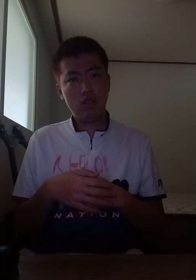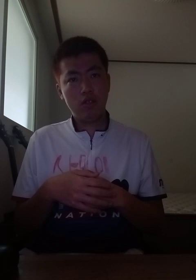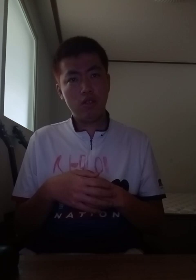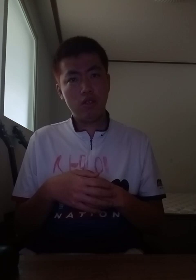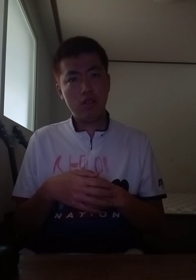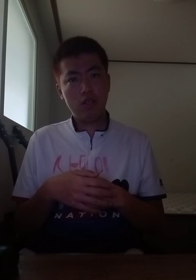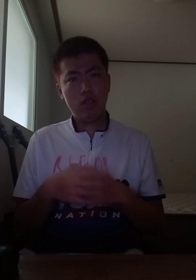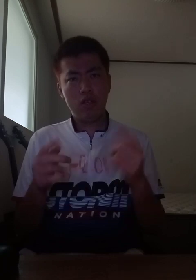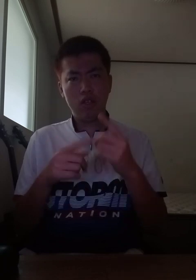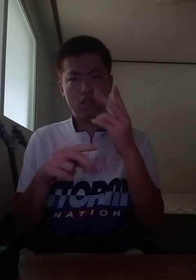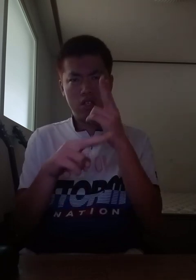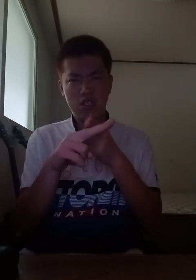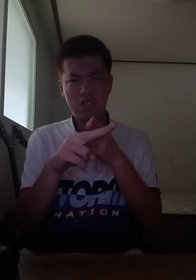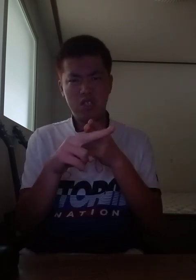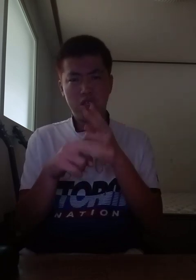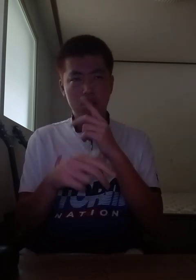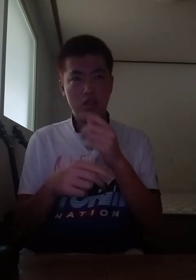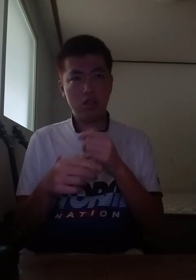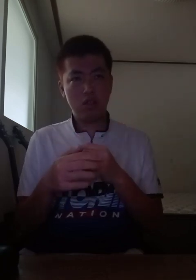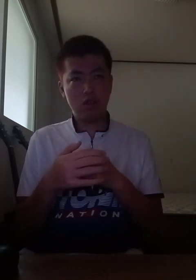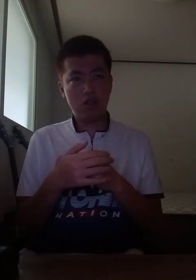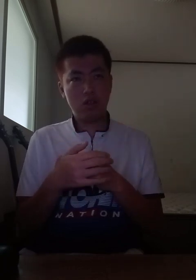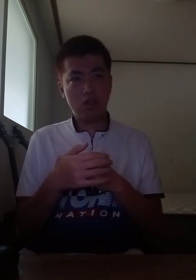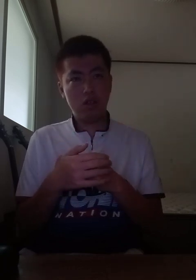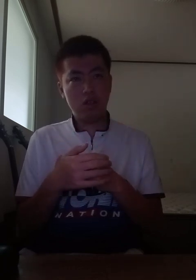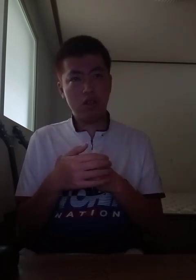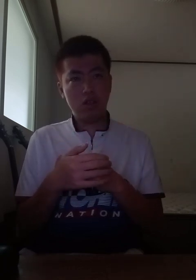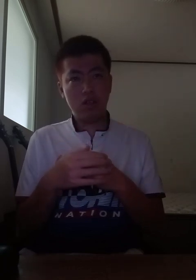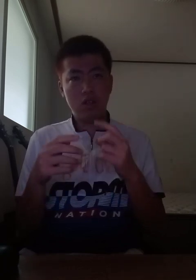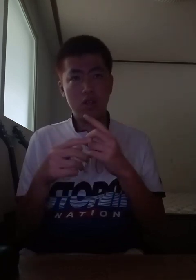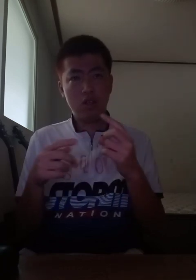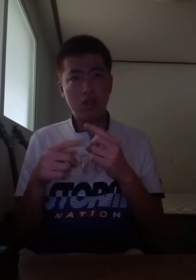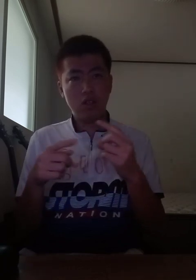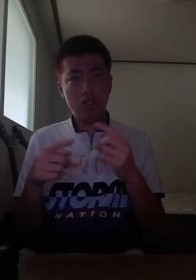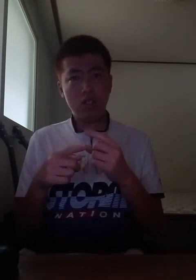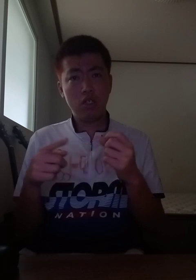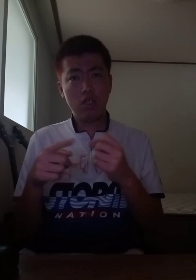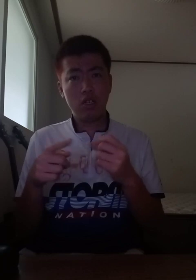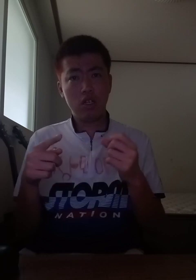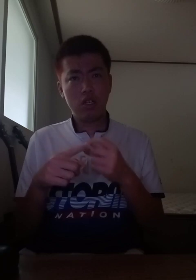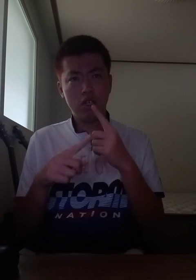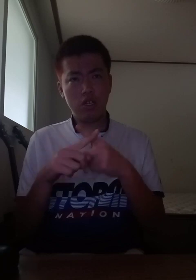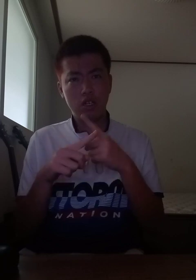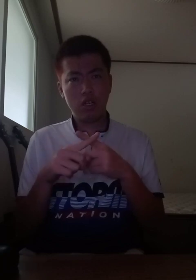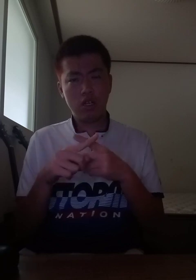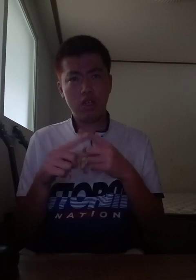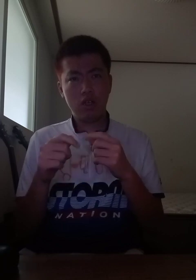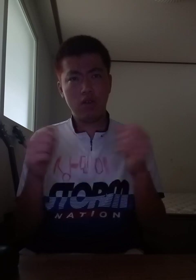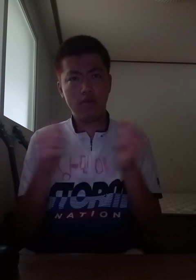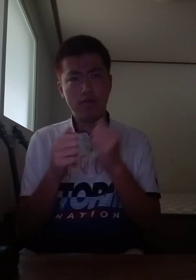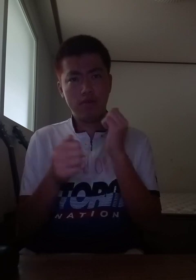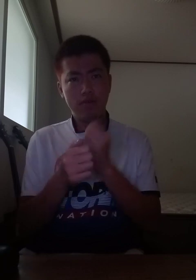아예 연결을 끊어놓은 것 같은데요. 여기를 보시면 경비실 호출 시 문 개방이 안 된다고 못 박아두고 있습니다.